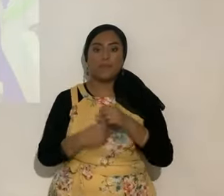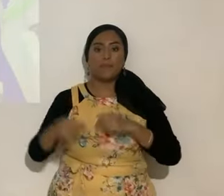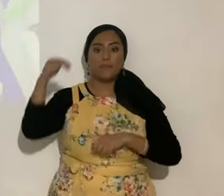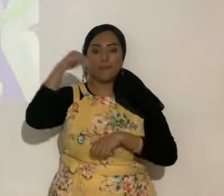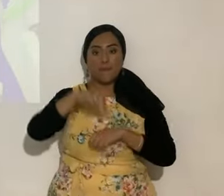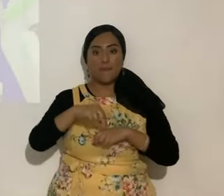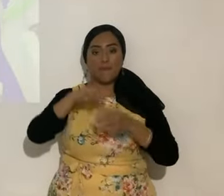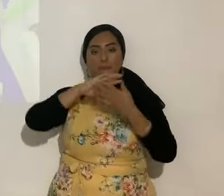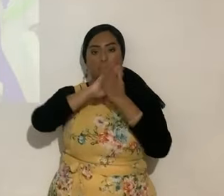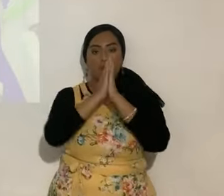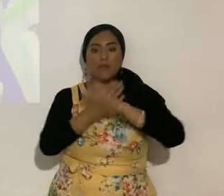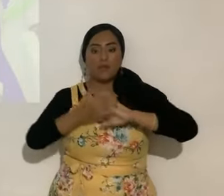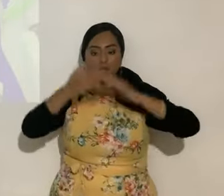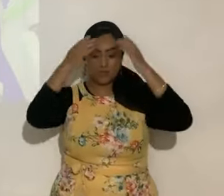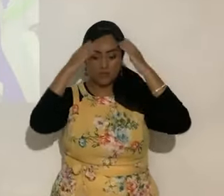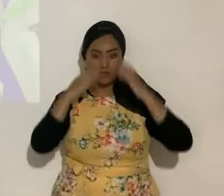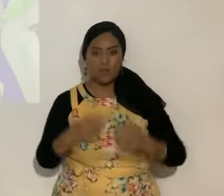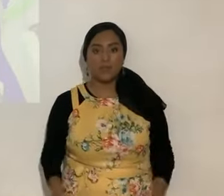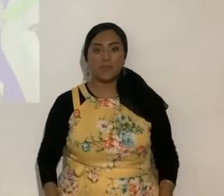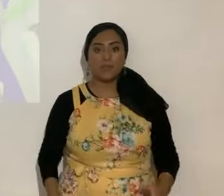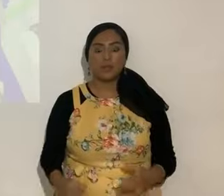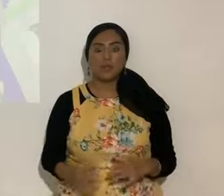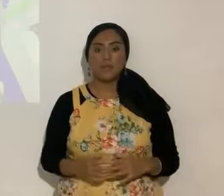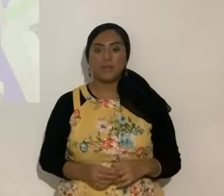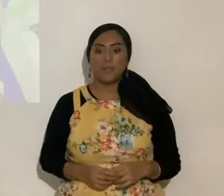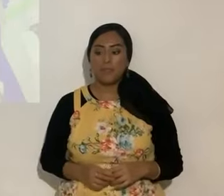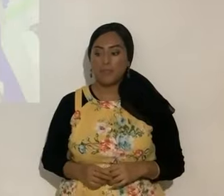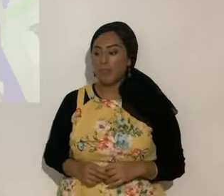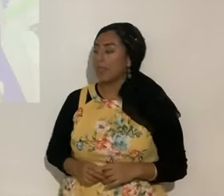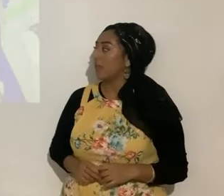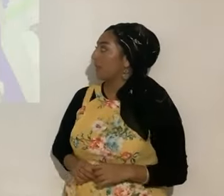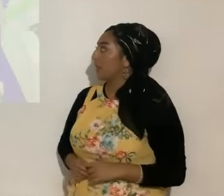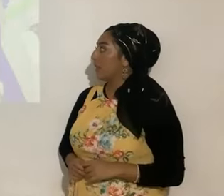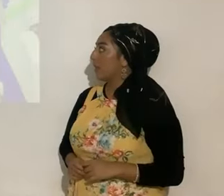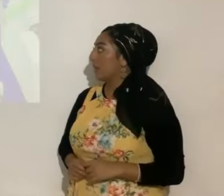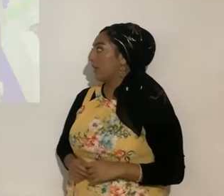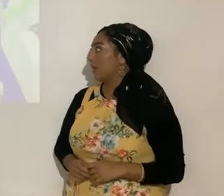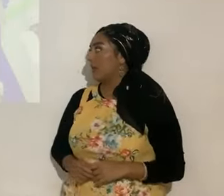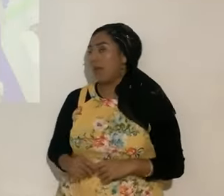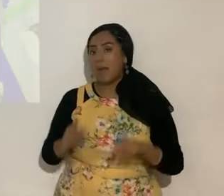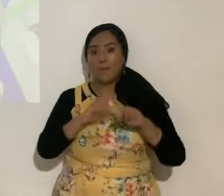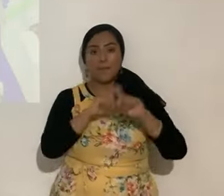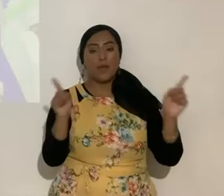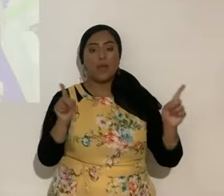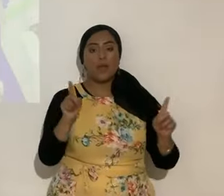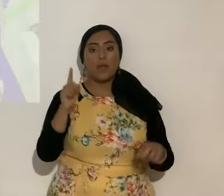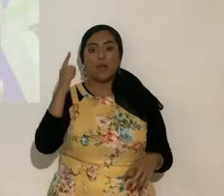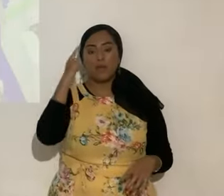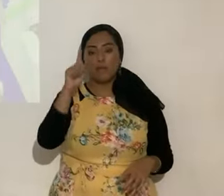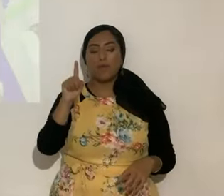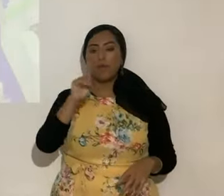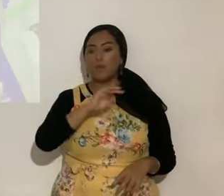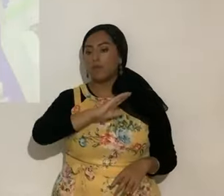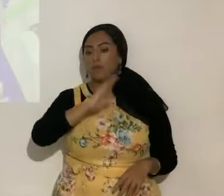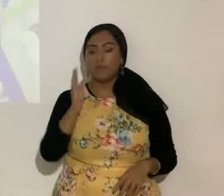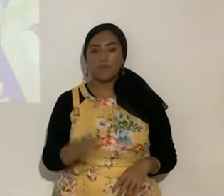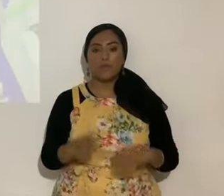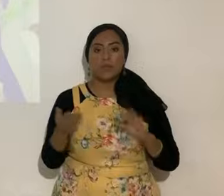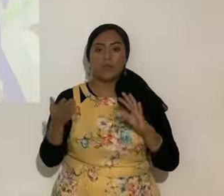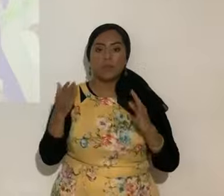y nos transformará el cuerpo, estemos vivos, o hayamos muerto, pero para no morir, jamás,